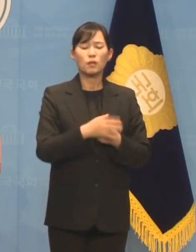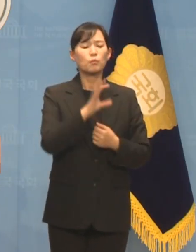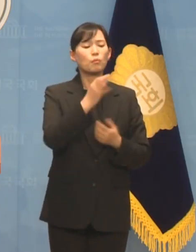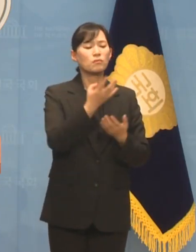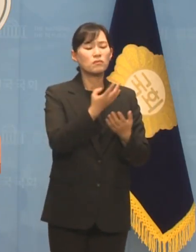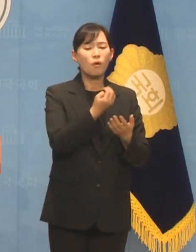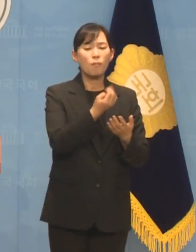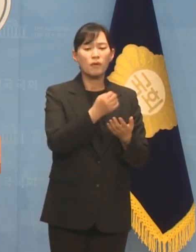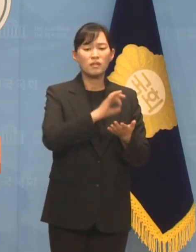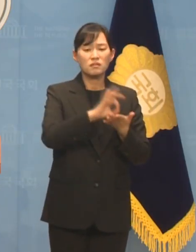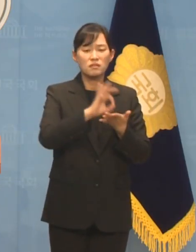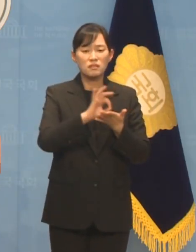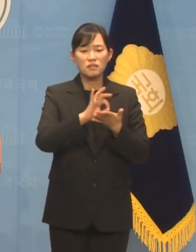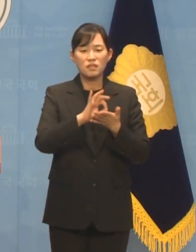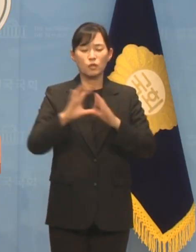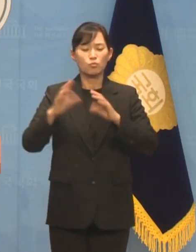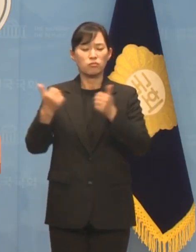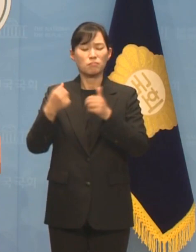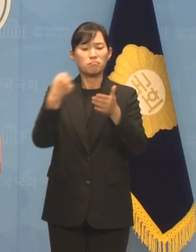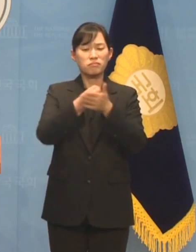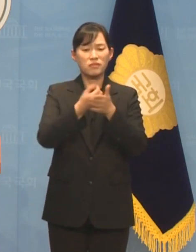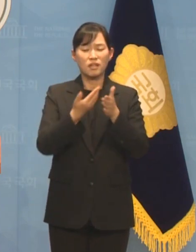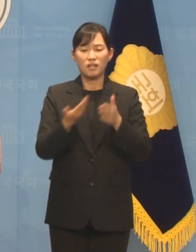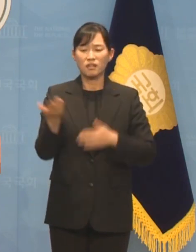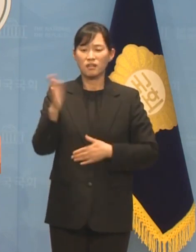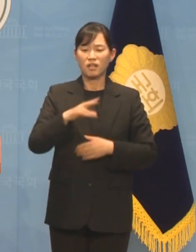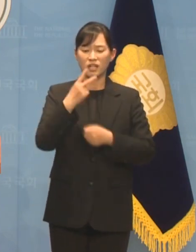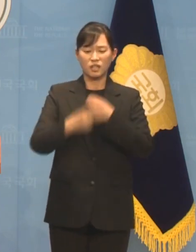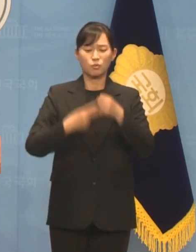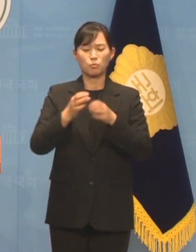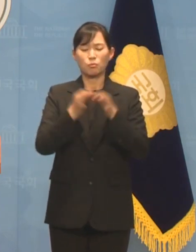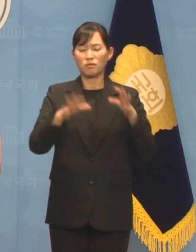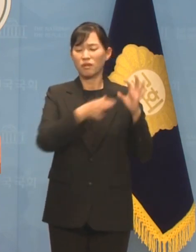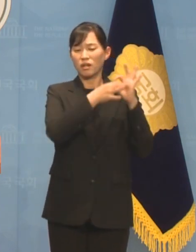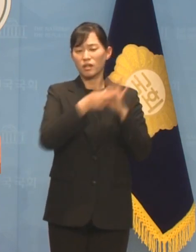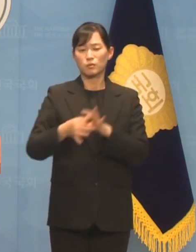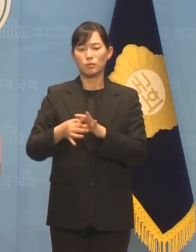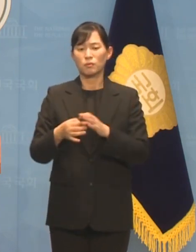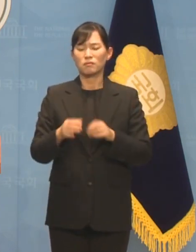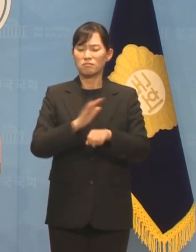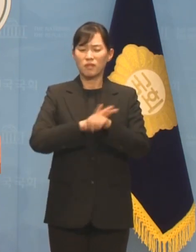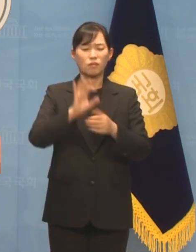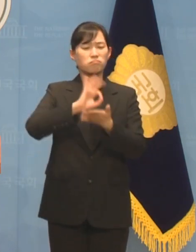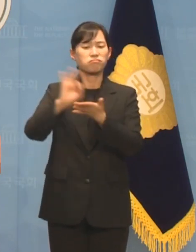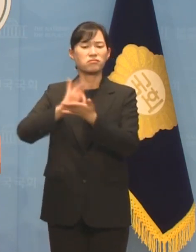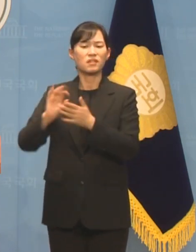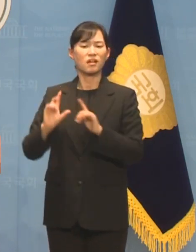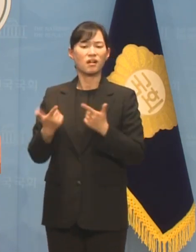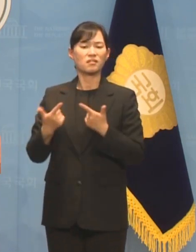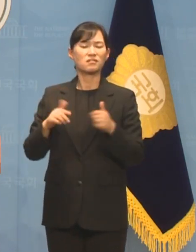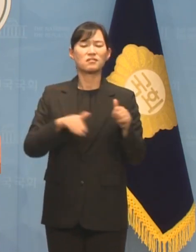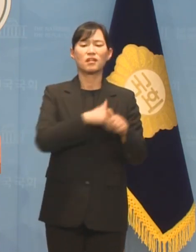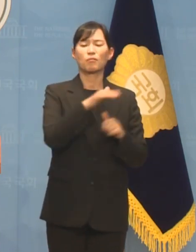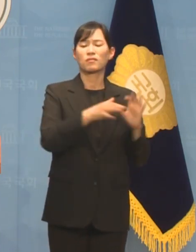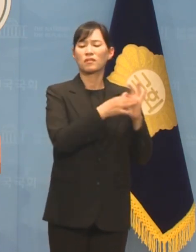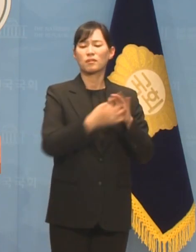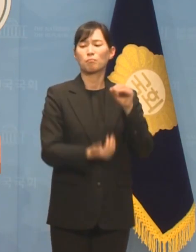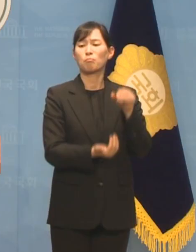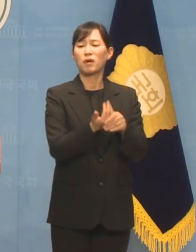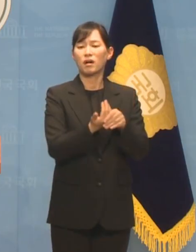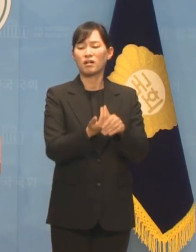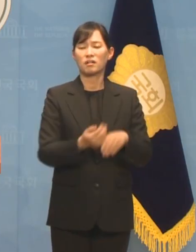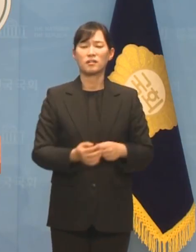쓸 것인지 국회에서 확정을 했는데 2년 동안 연속해서 제대로 집행되지 않는 그런 상황이 계속 발생하는